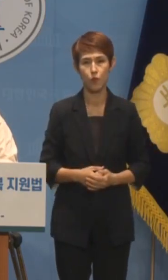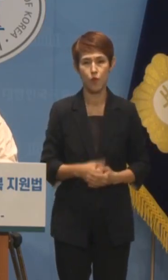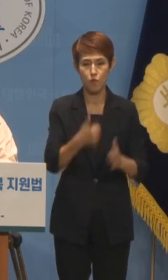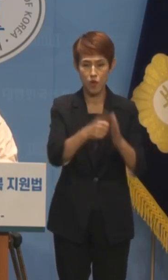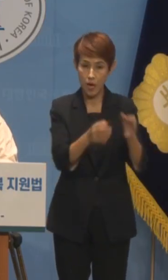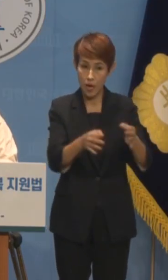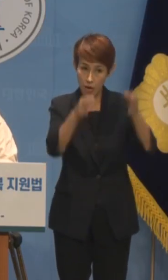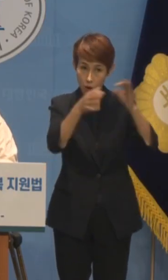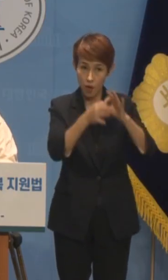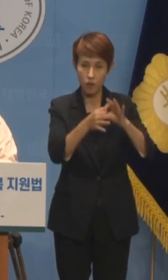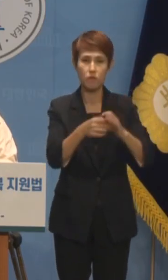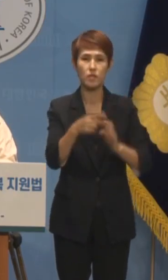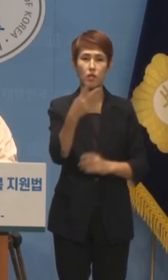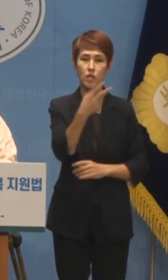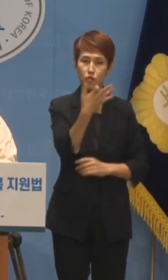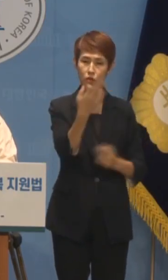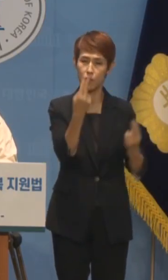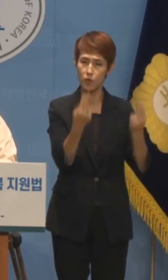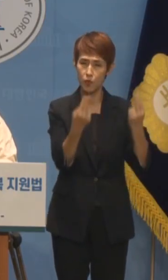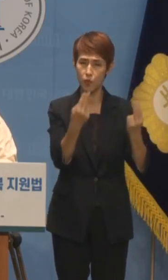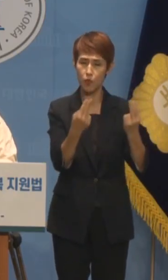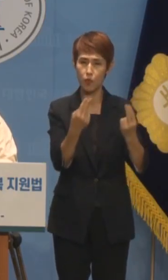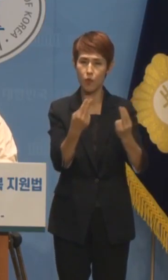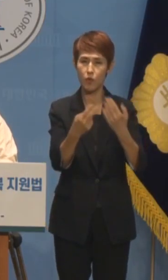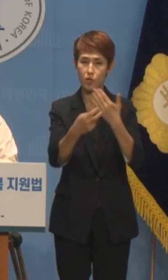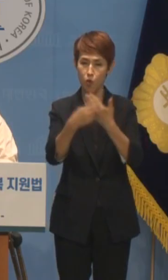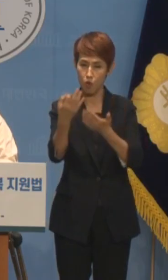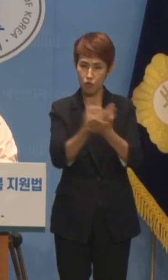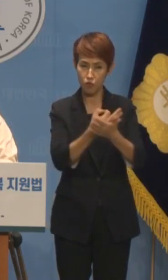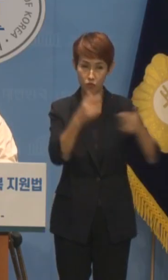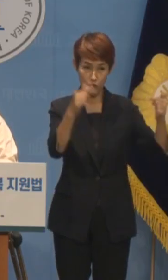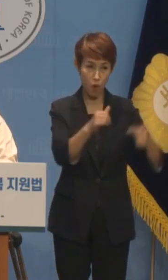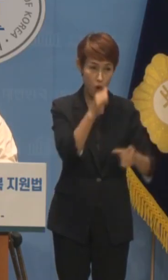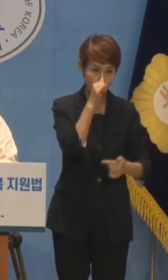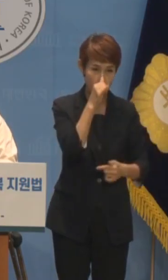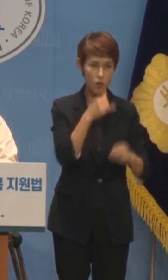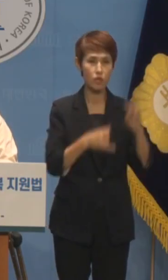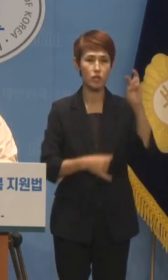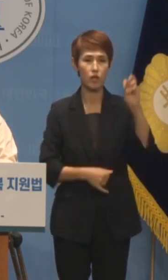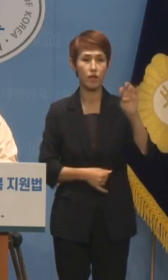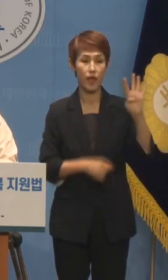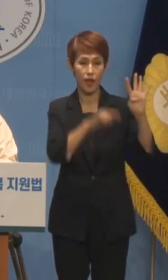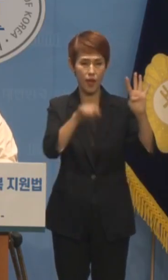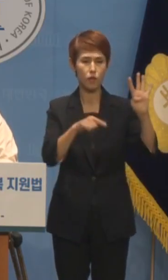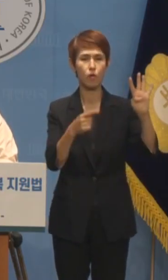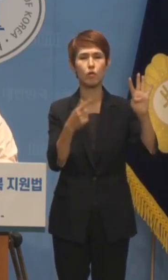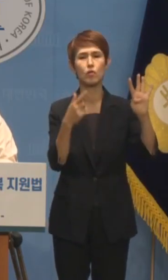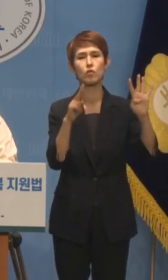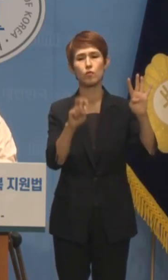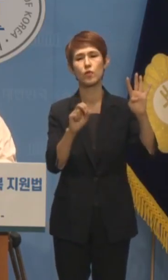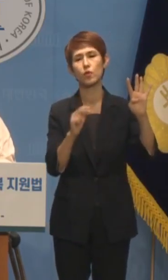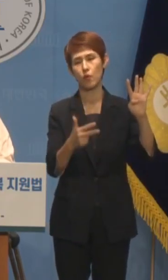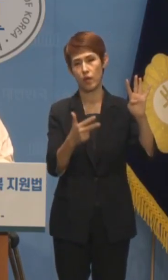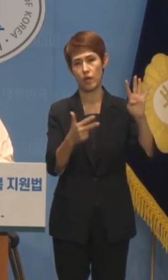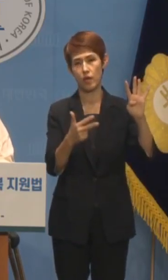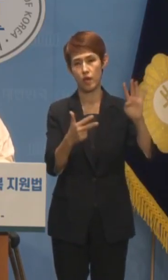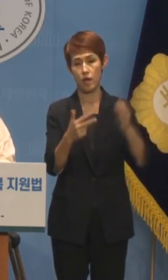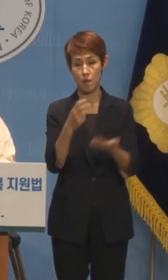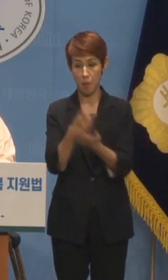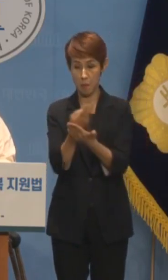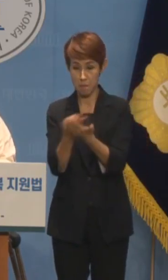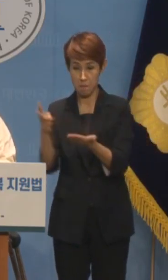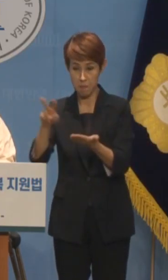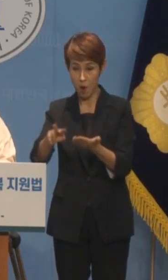대비 23년 의료 수익이 감소한 지방의료원은 34개 의료원 중 27개로 법률이 개정되면